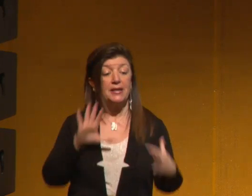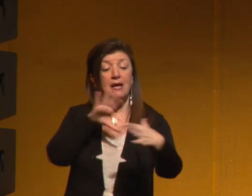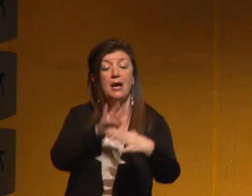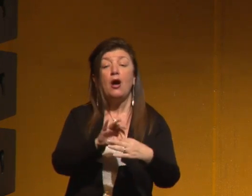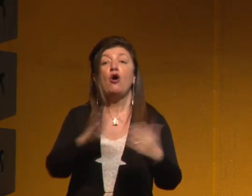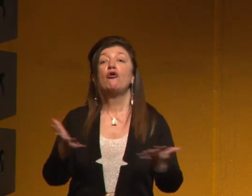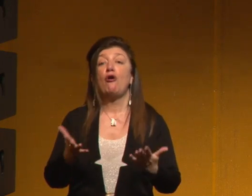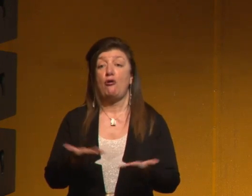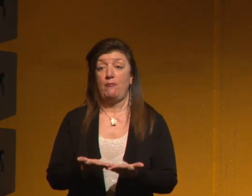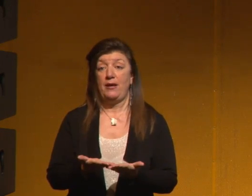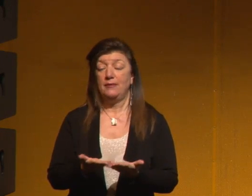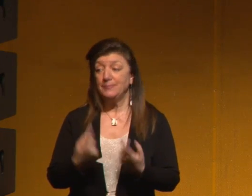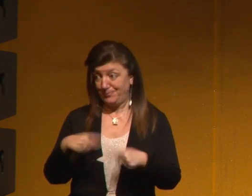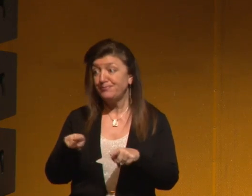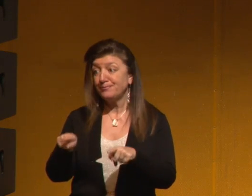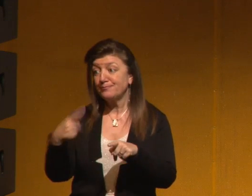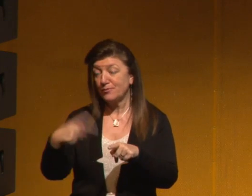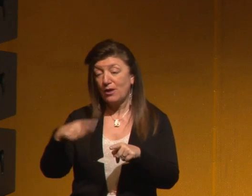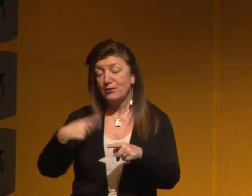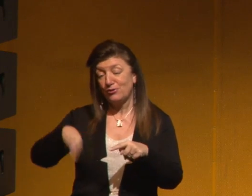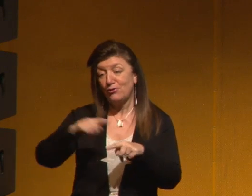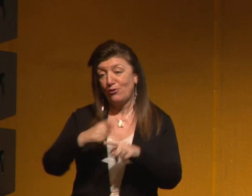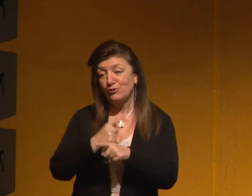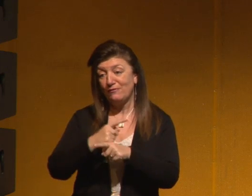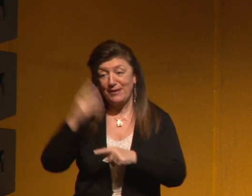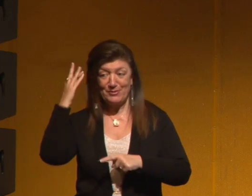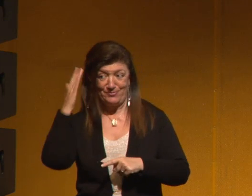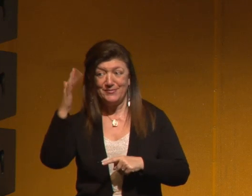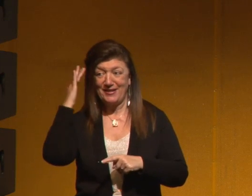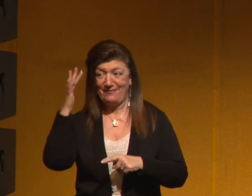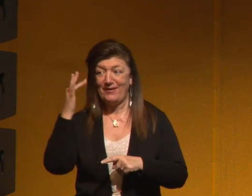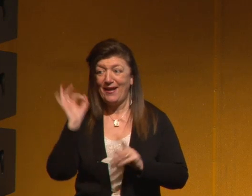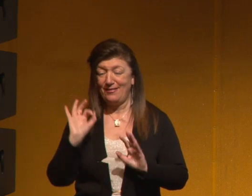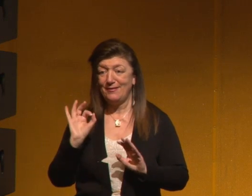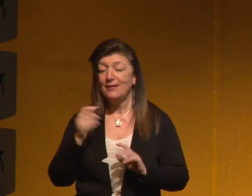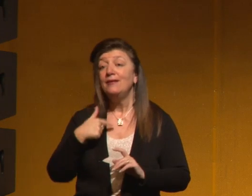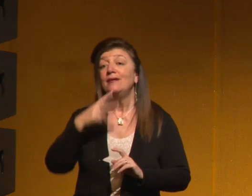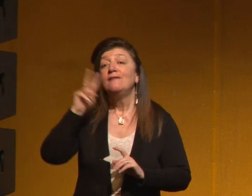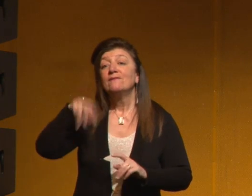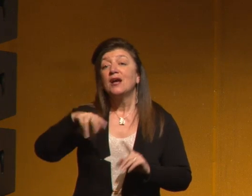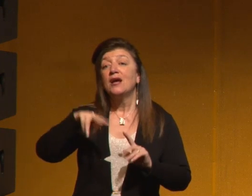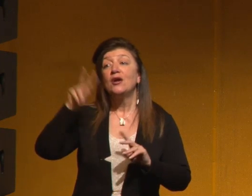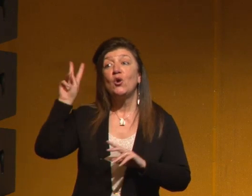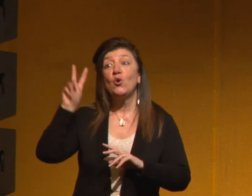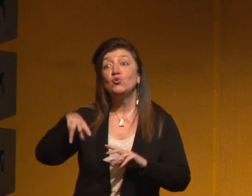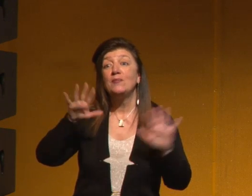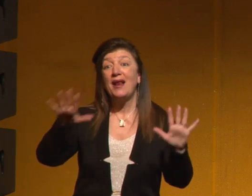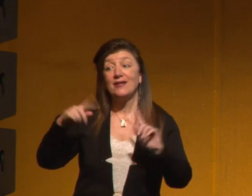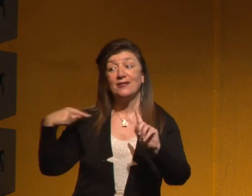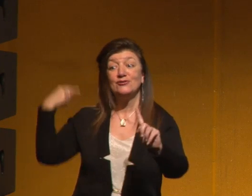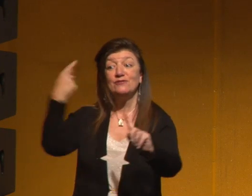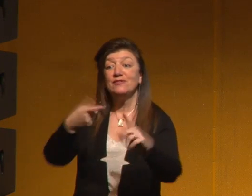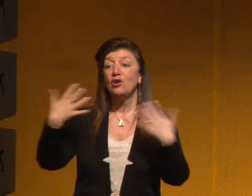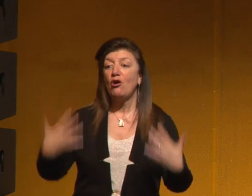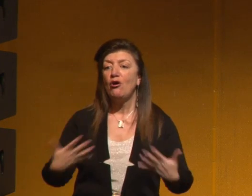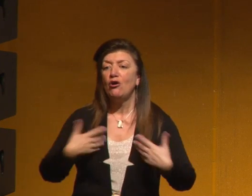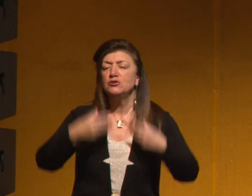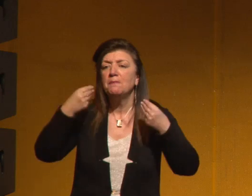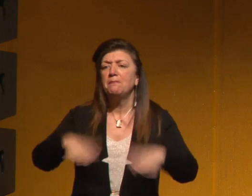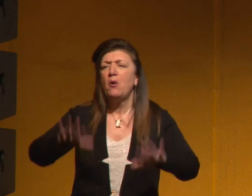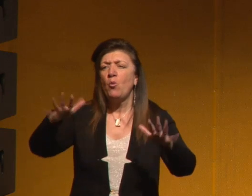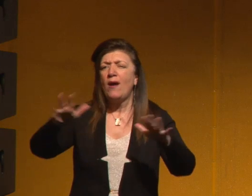forse anche su questo dovremmo riflettere dal 2010 a oggi abbiamo perso quasi 3 milioni di lettori